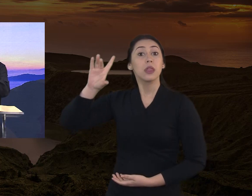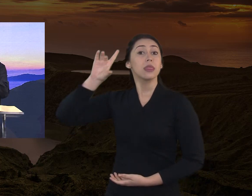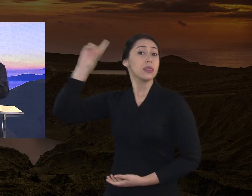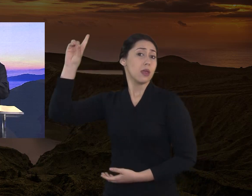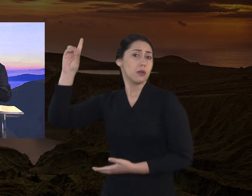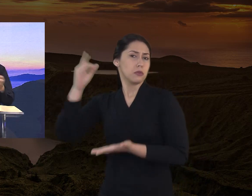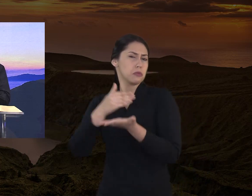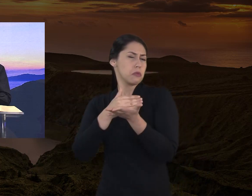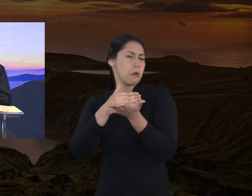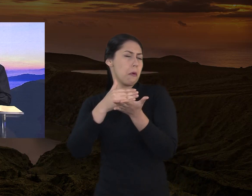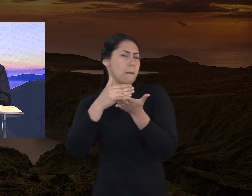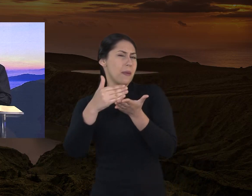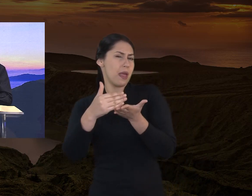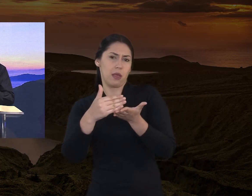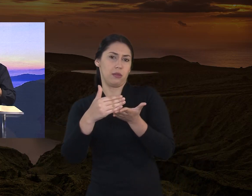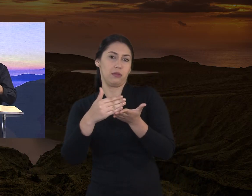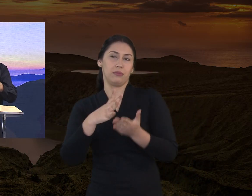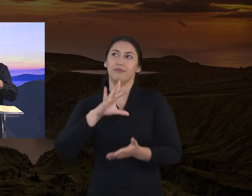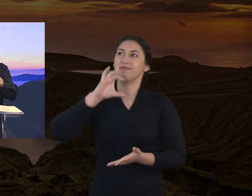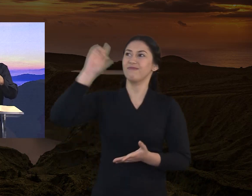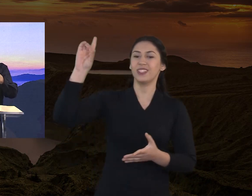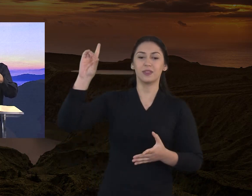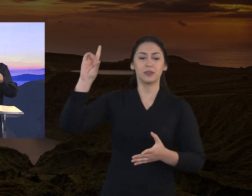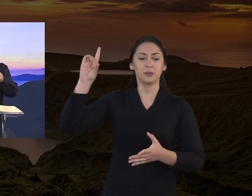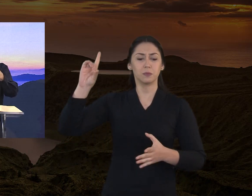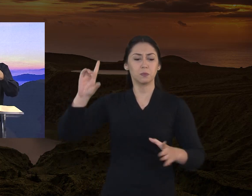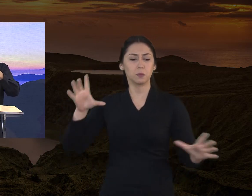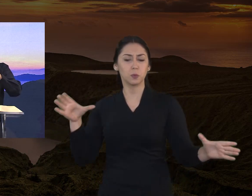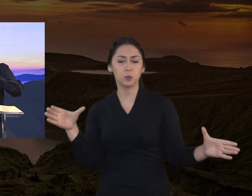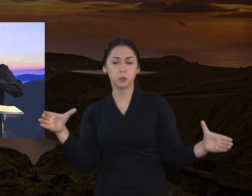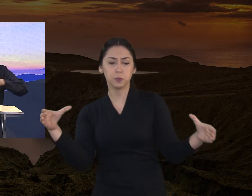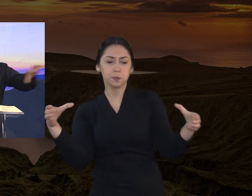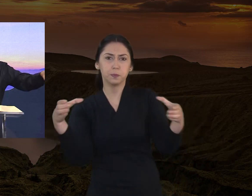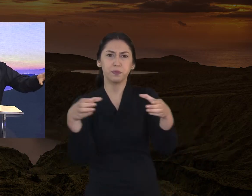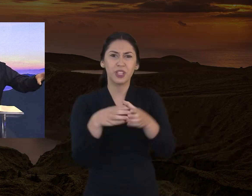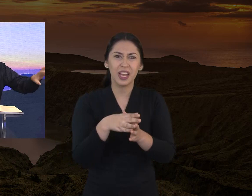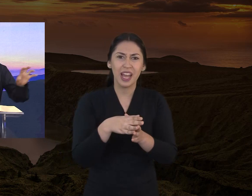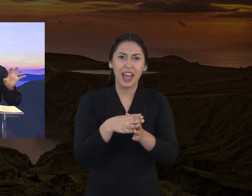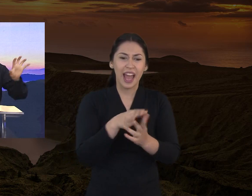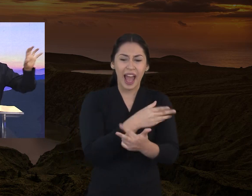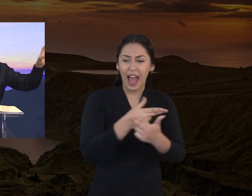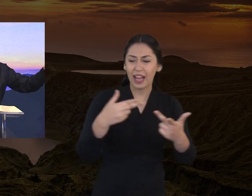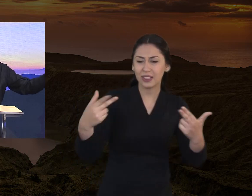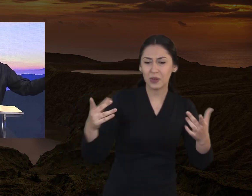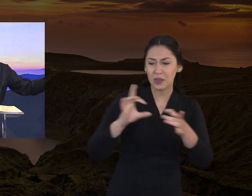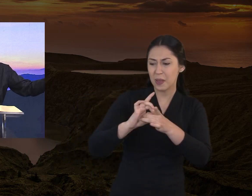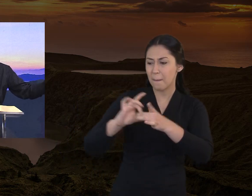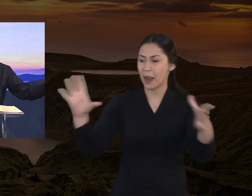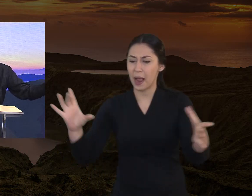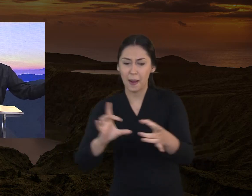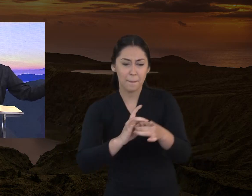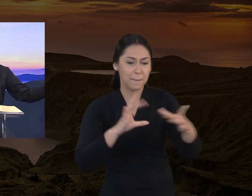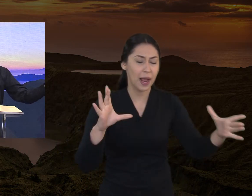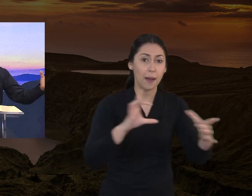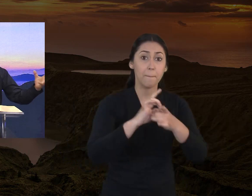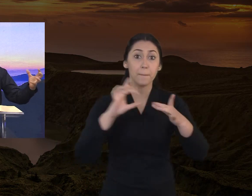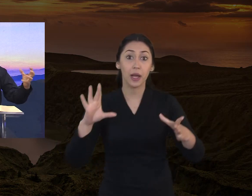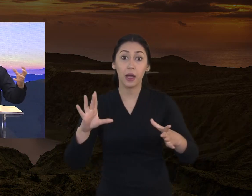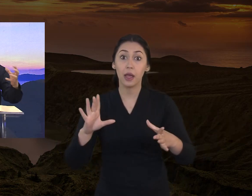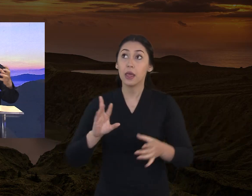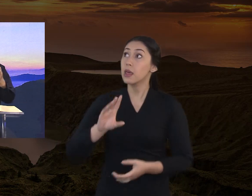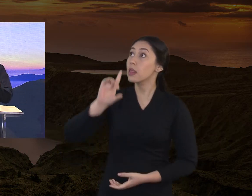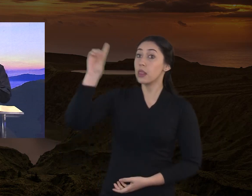o princípio unificador. Aquilo que está desconexo, Deus está usando Cristo